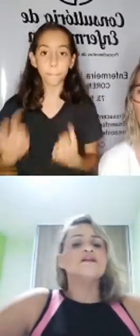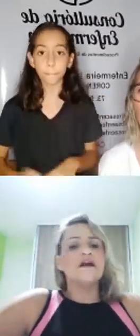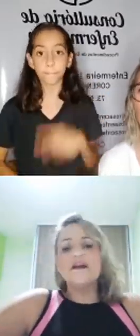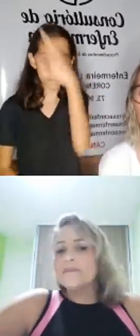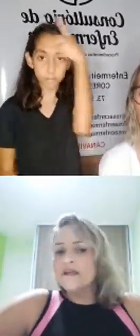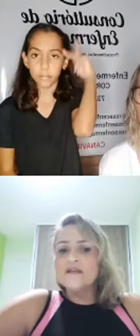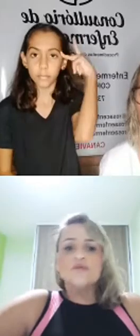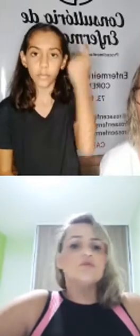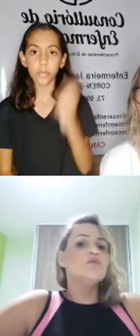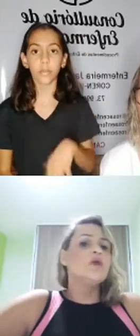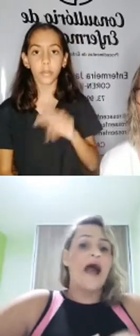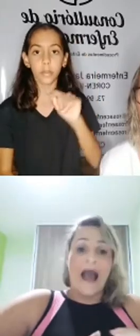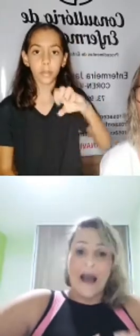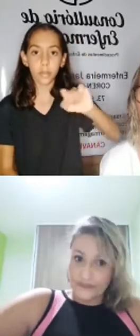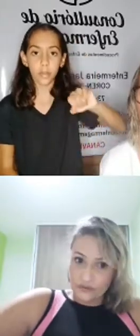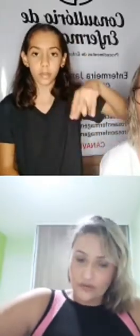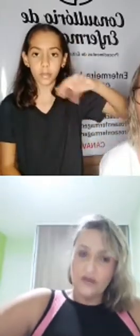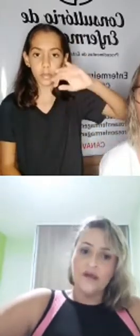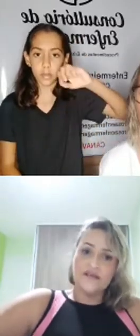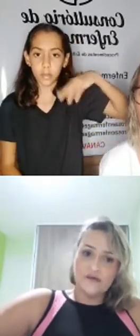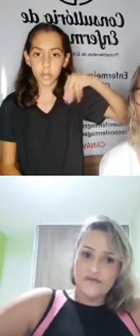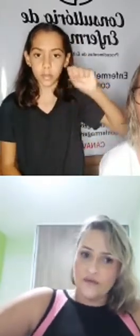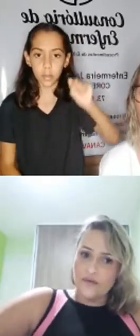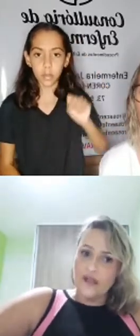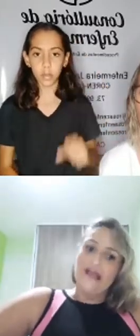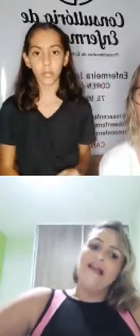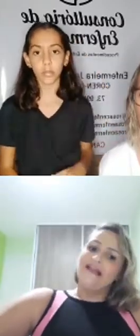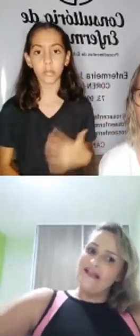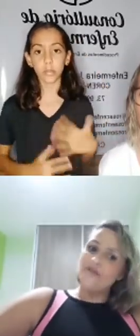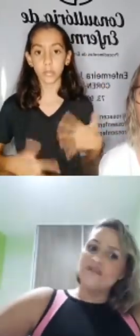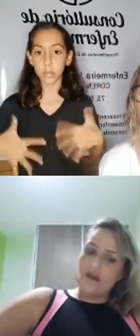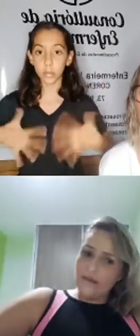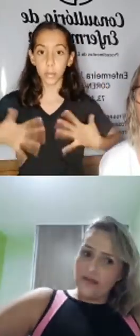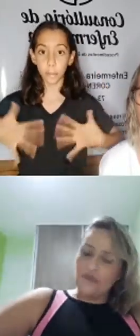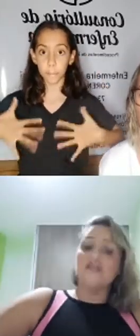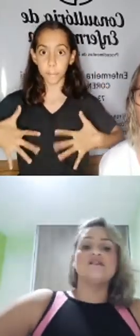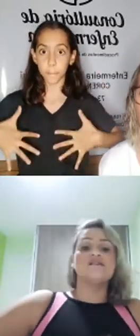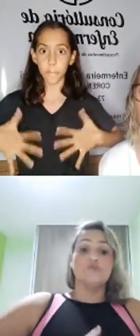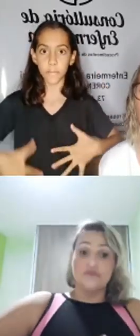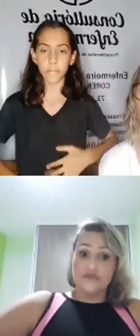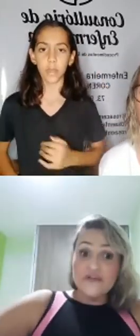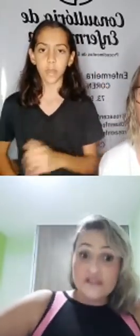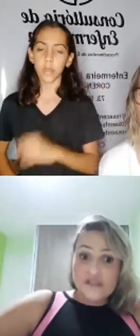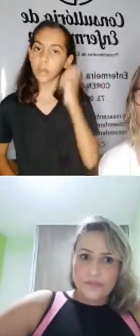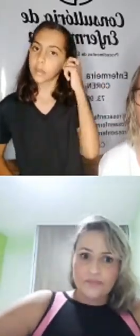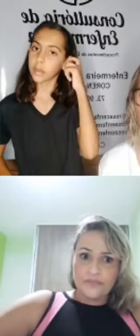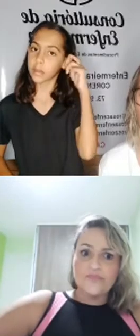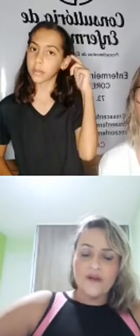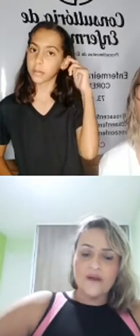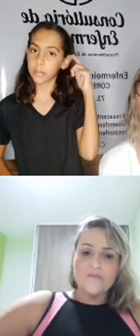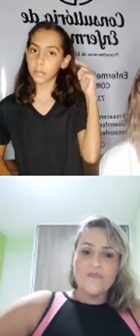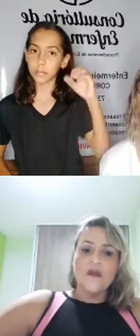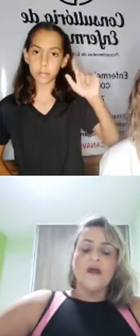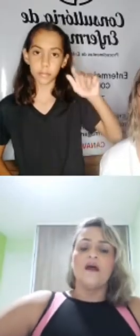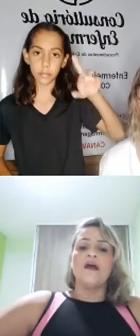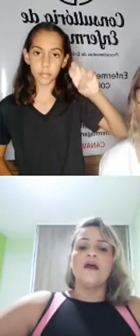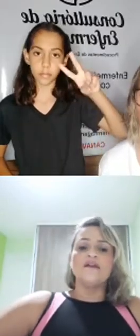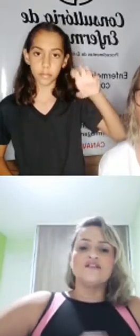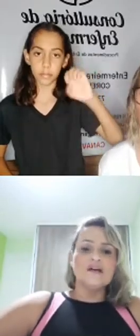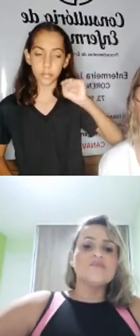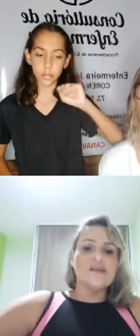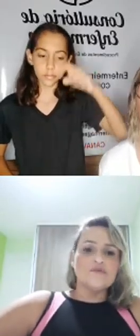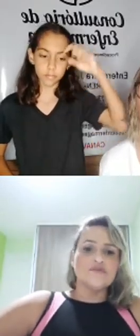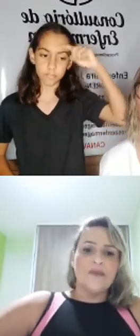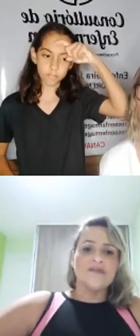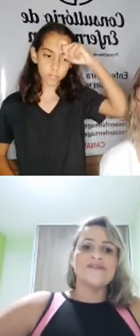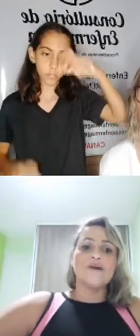um internamento rápido resolveu. E o isolamento, que tem sido muito difícil, né?